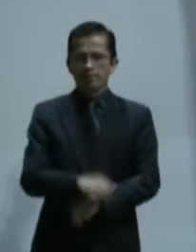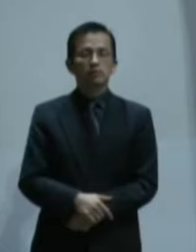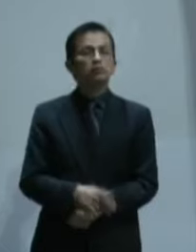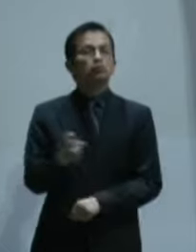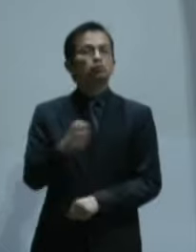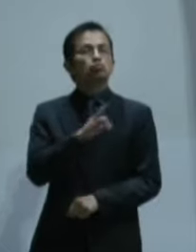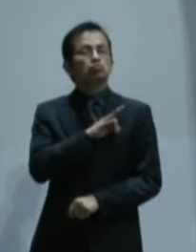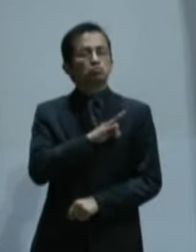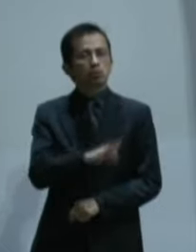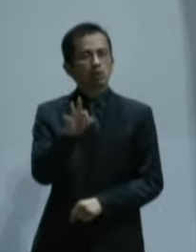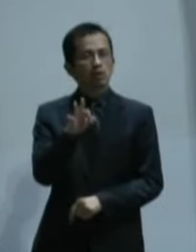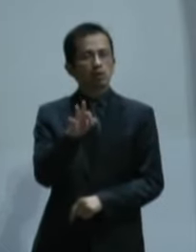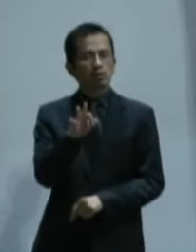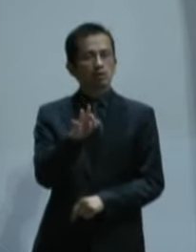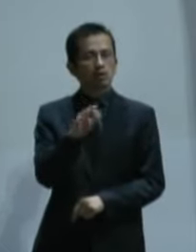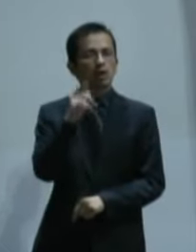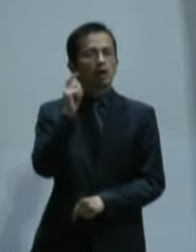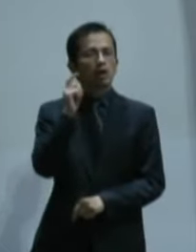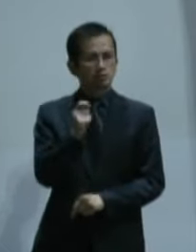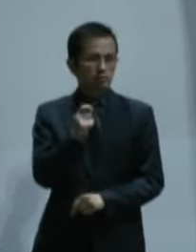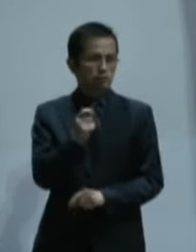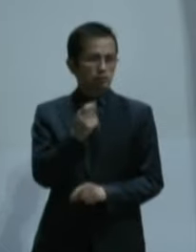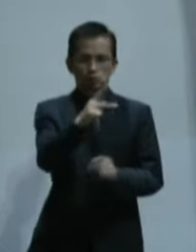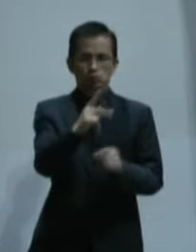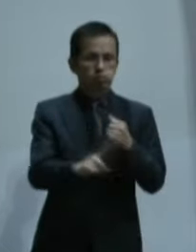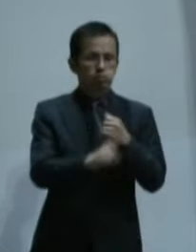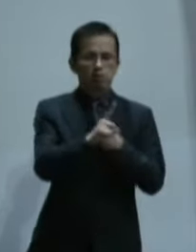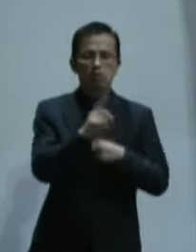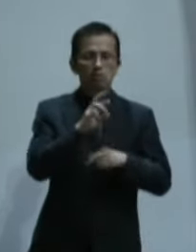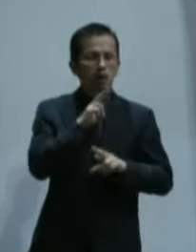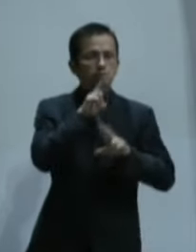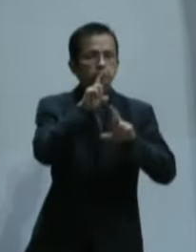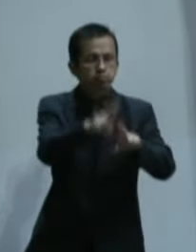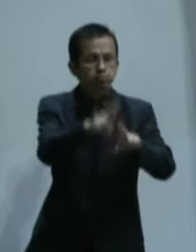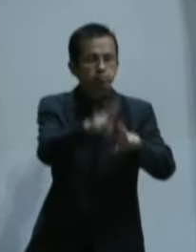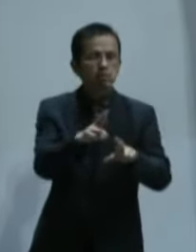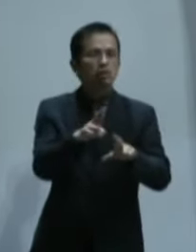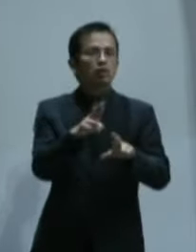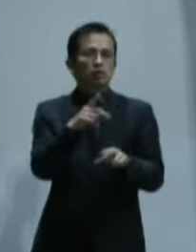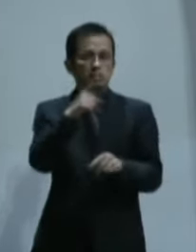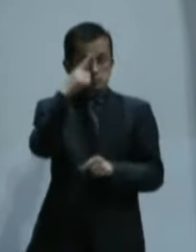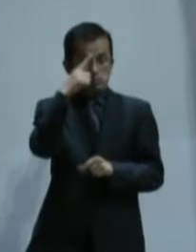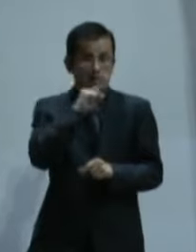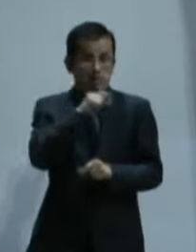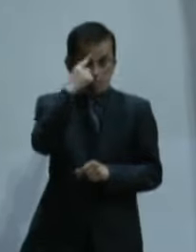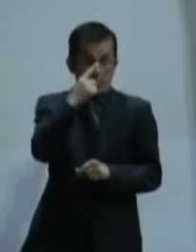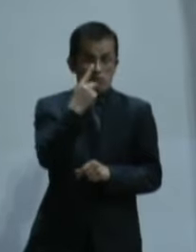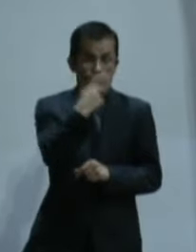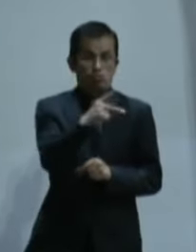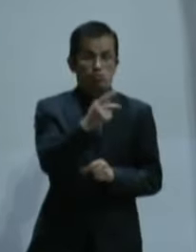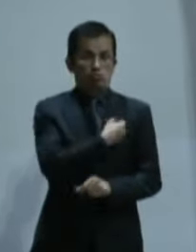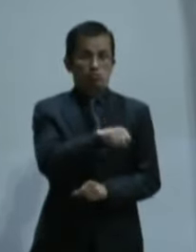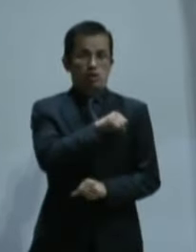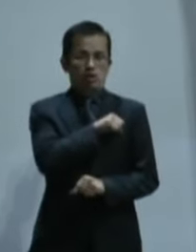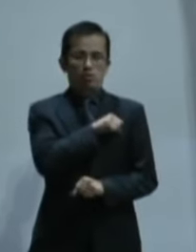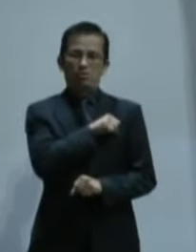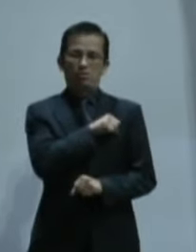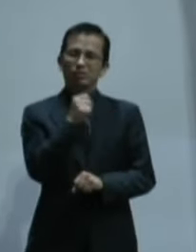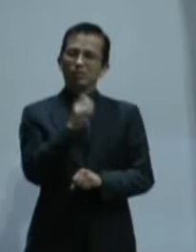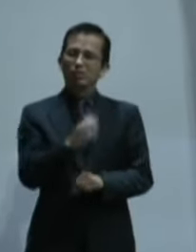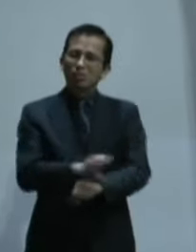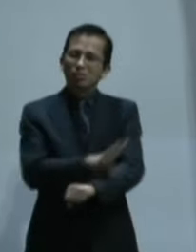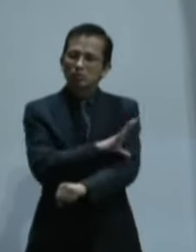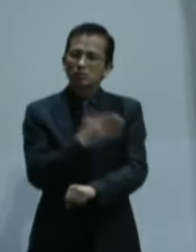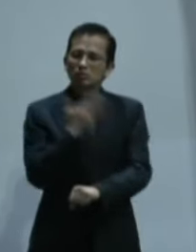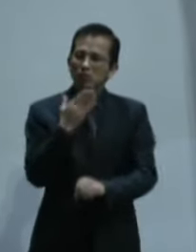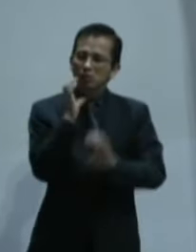encontrar eh la solución para poder resolver sus conflictos y cuidar su salud emocional línea de ayuda